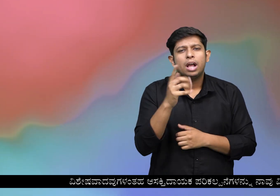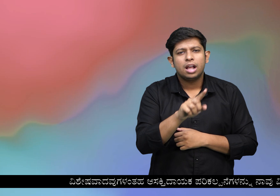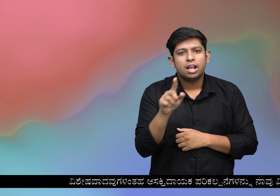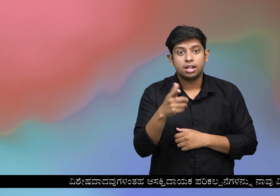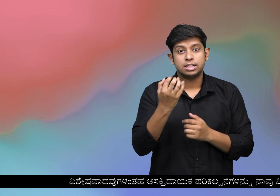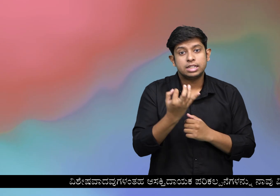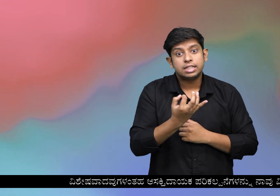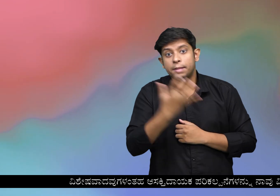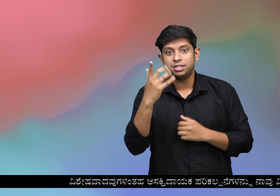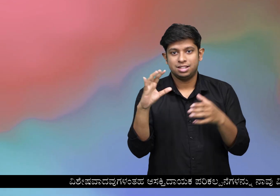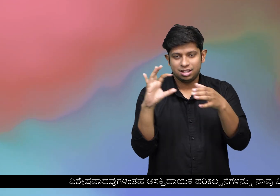ನಾವು ವೀಕ್ಷಿಸಿದ್ದೇವೆ.